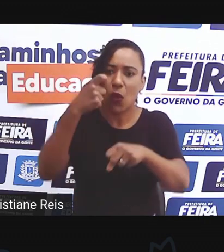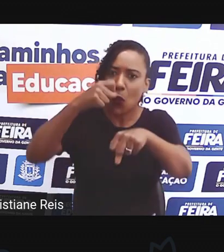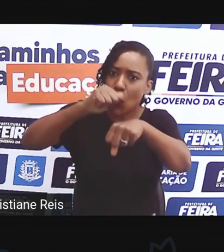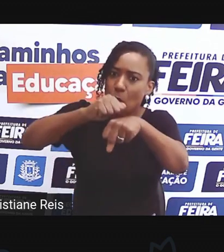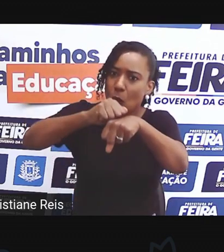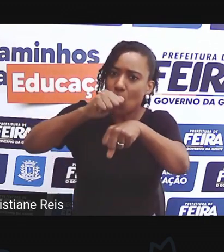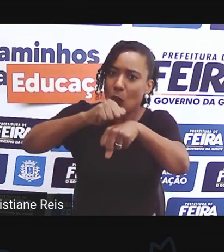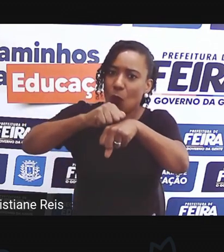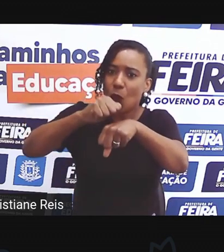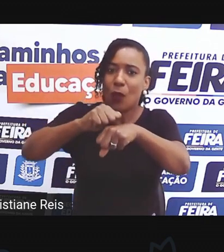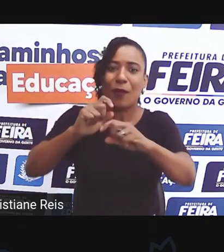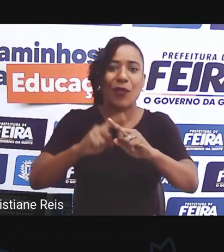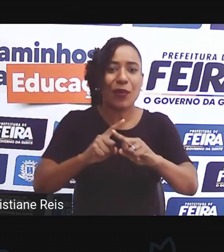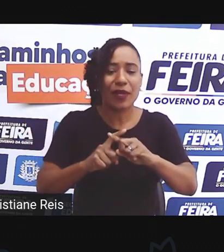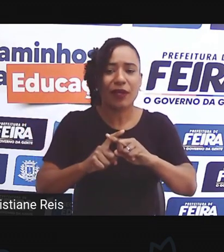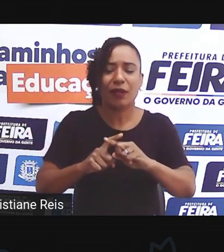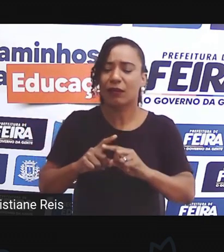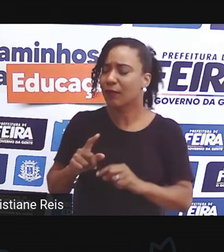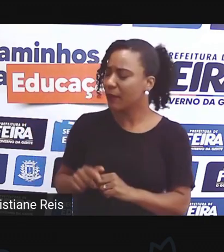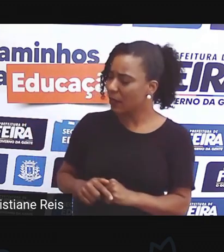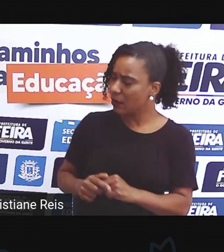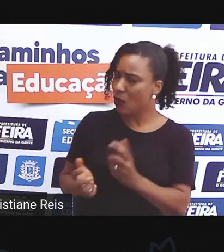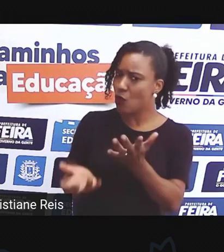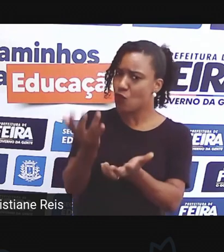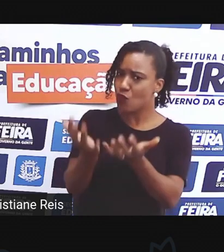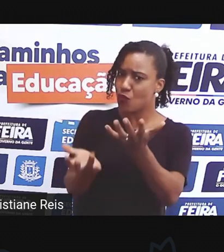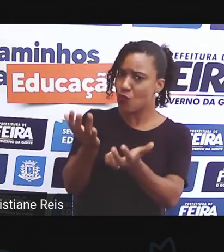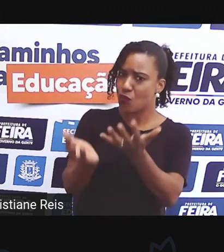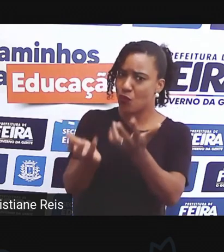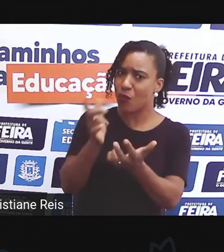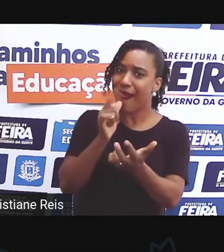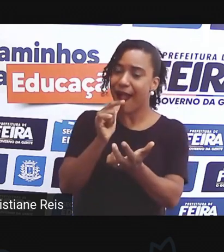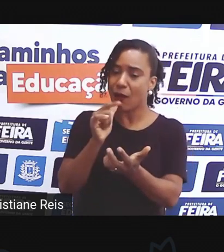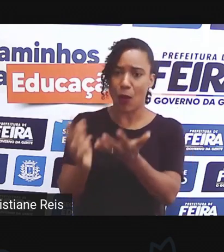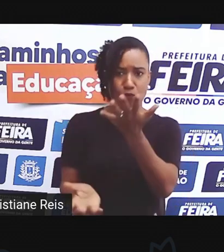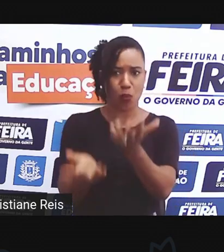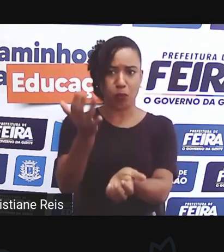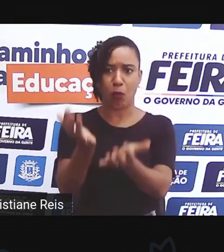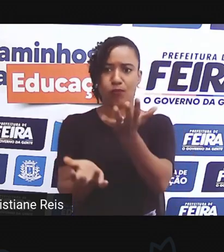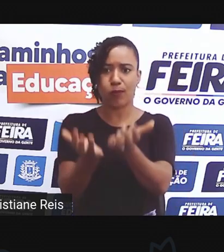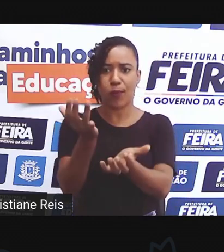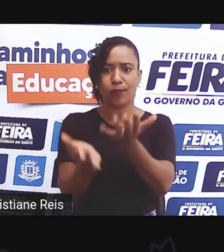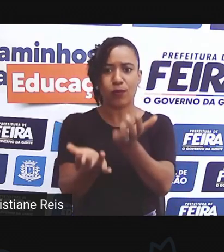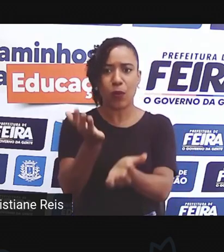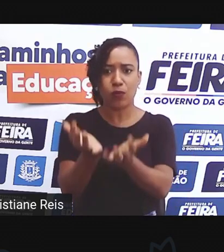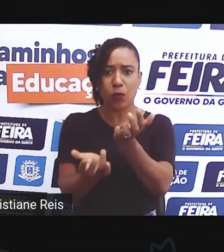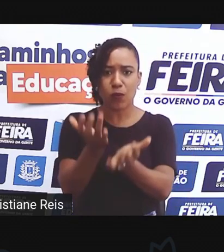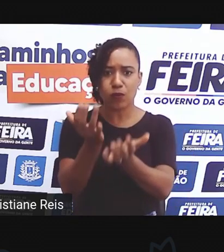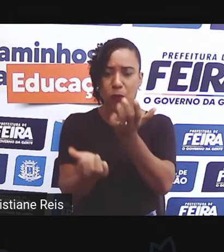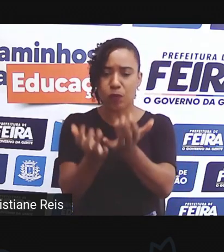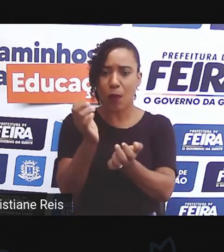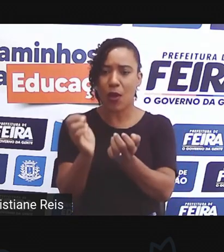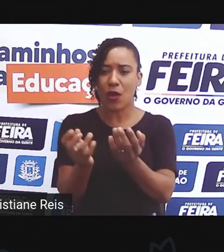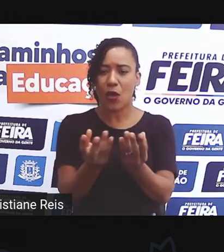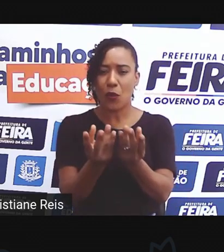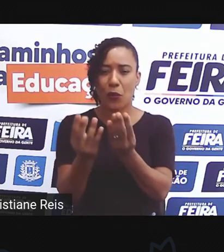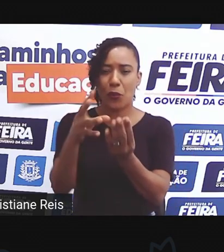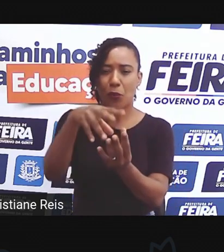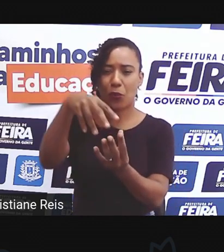quando está lá na panela do fogão, fervendo, borbulhando, começa a sair